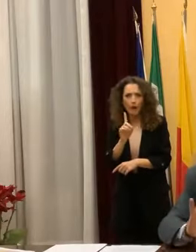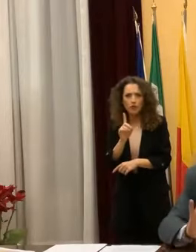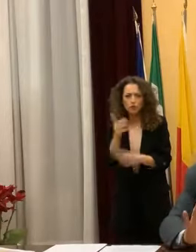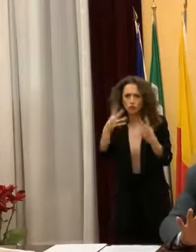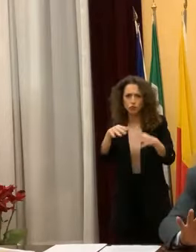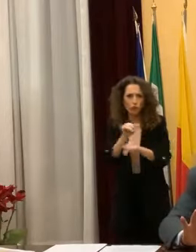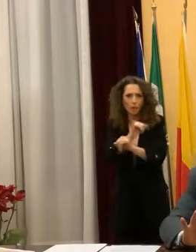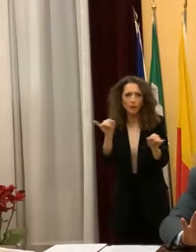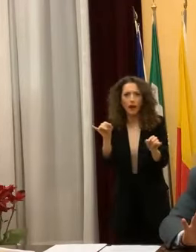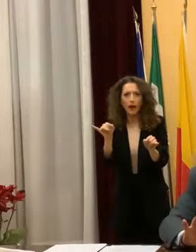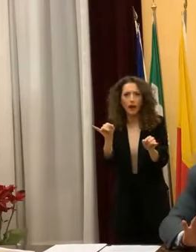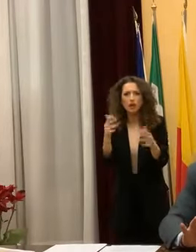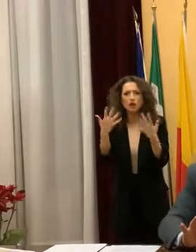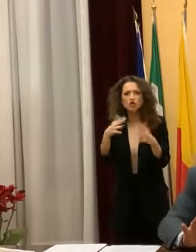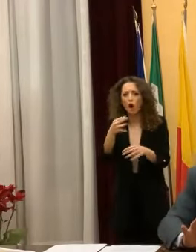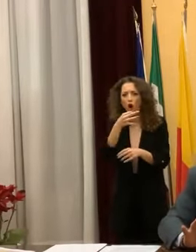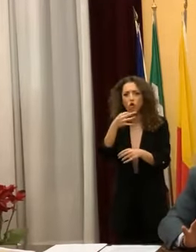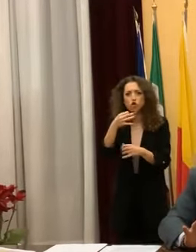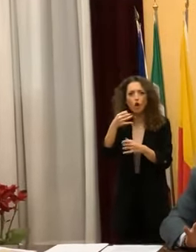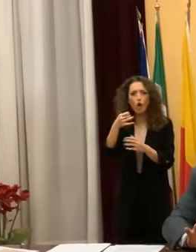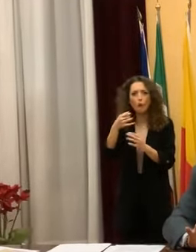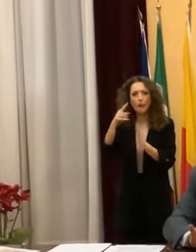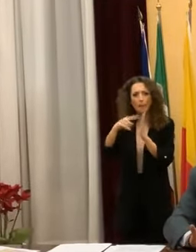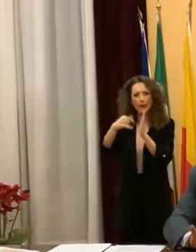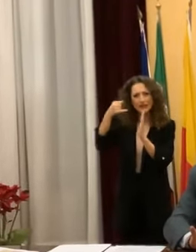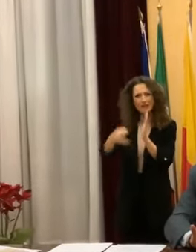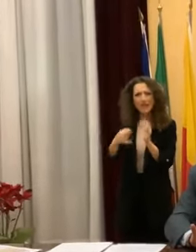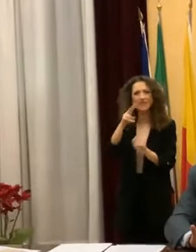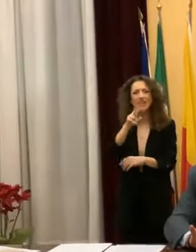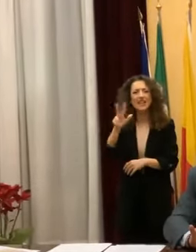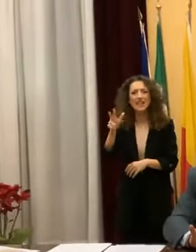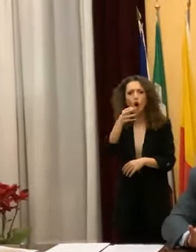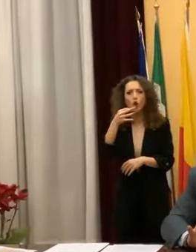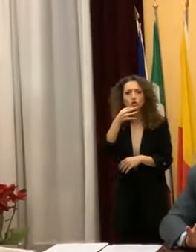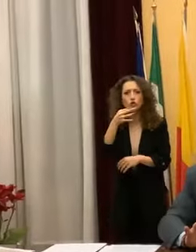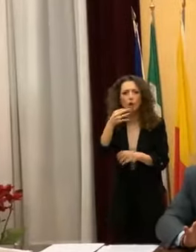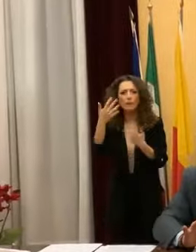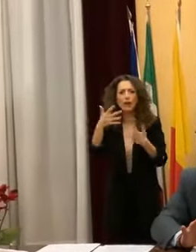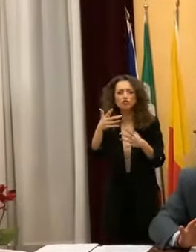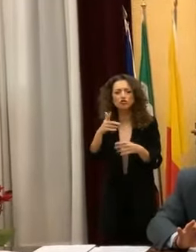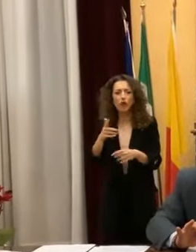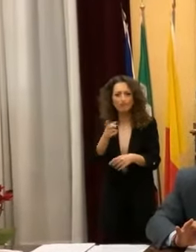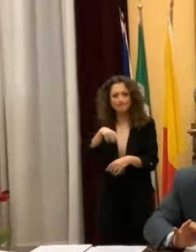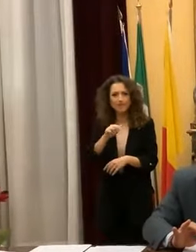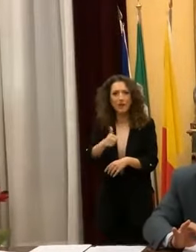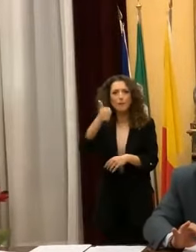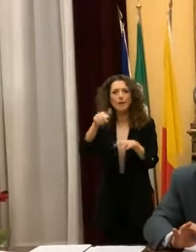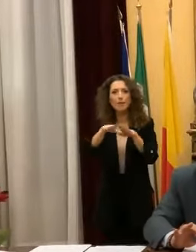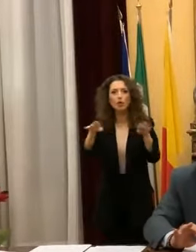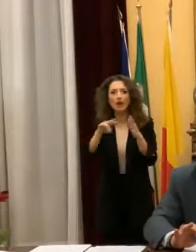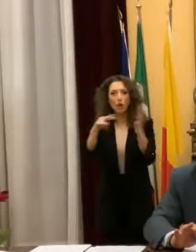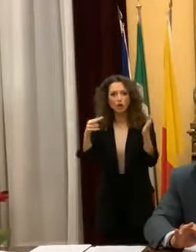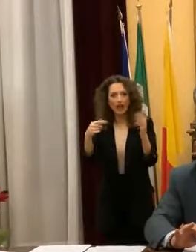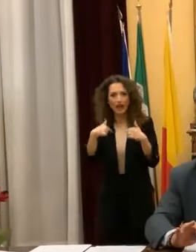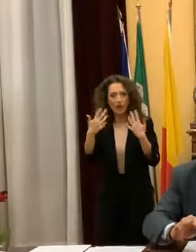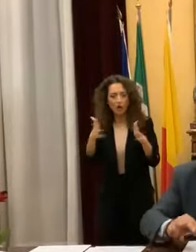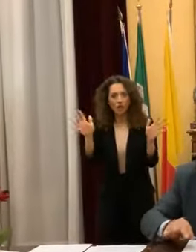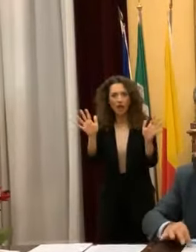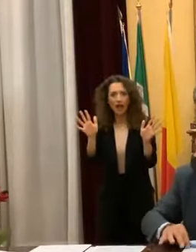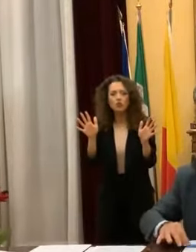fine ottobre. Parliamo del 23 di ottobre quando abbiamo fatto il primo tavolo tecnico, quando uscì